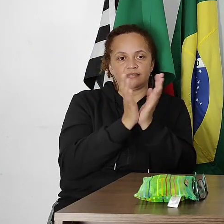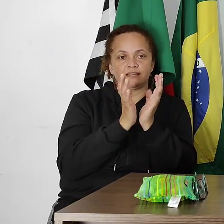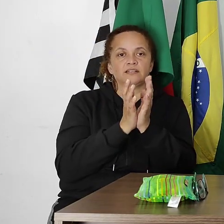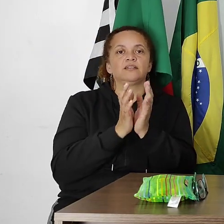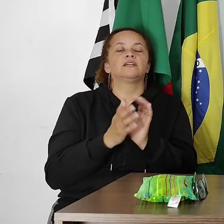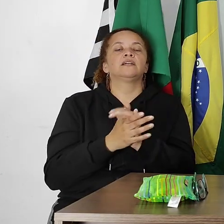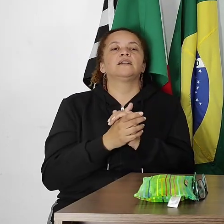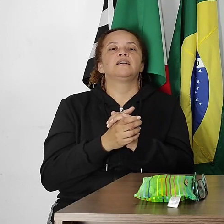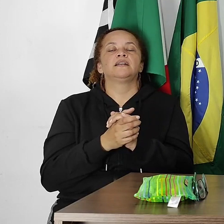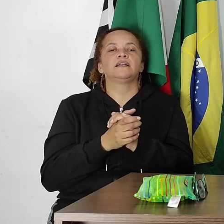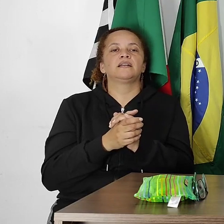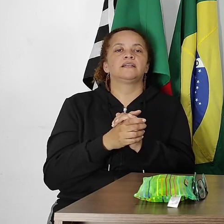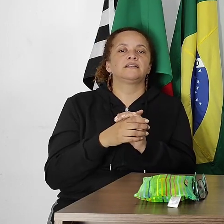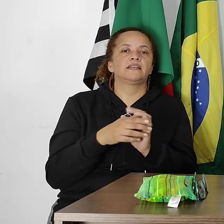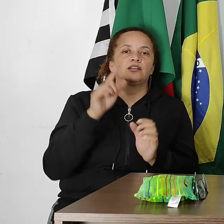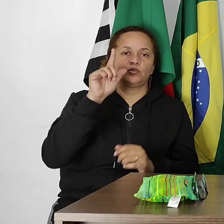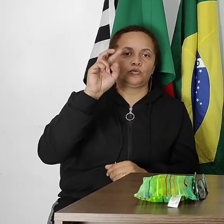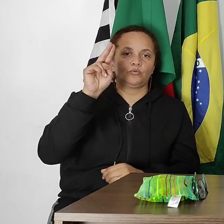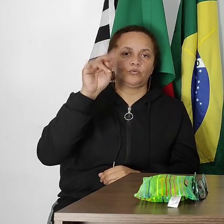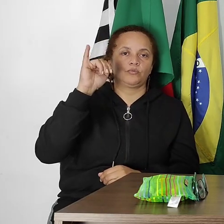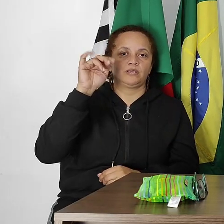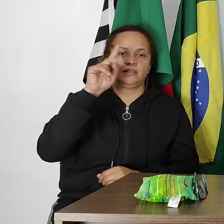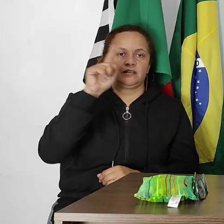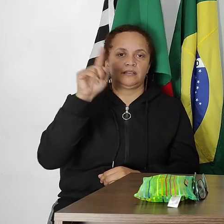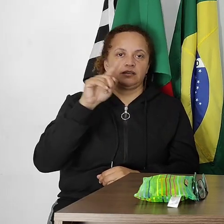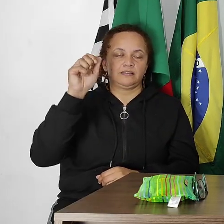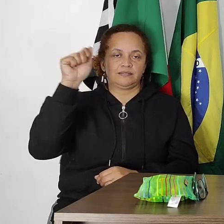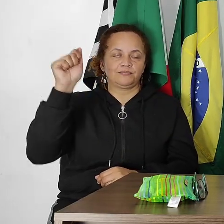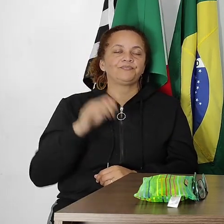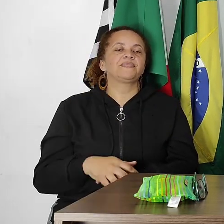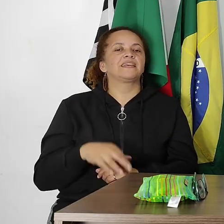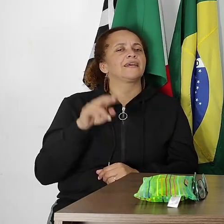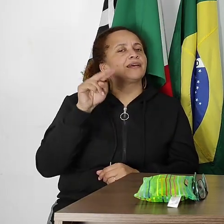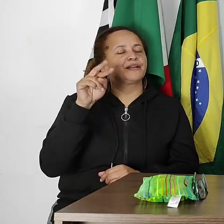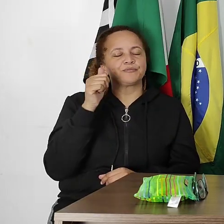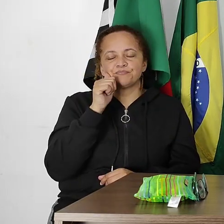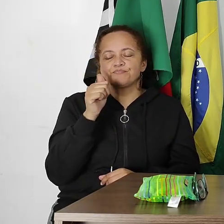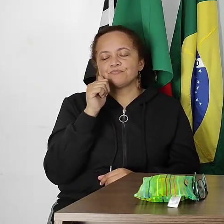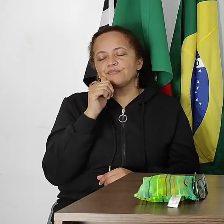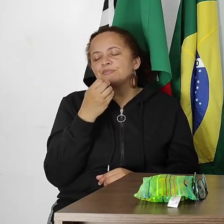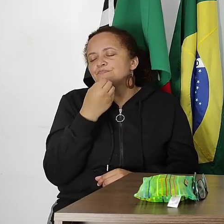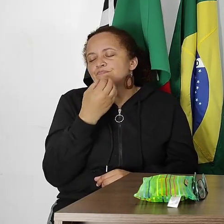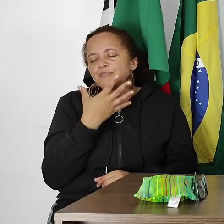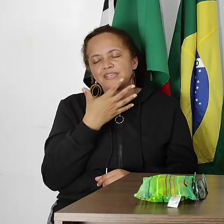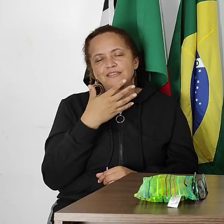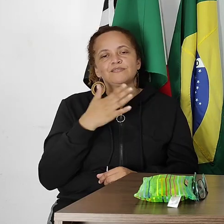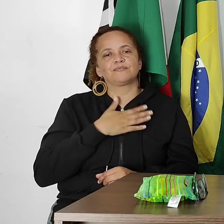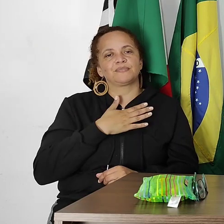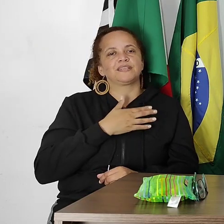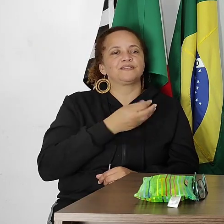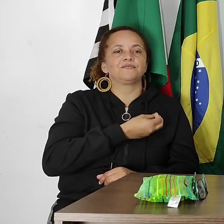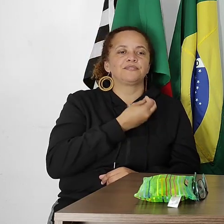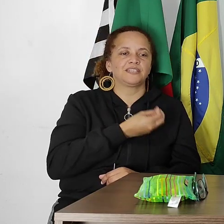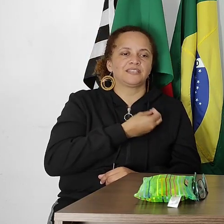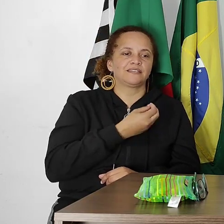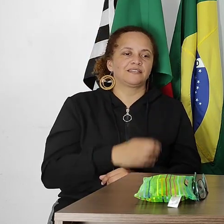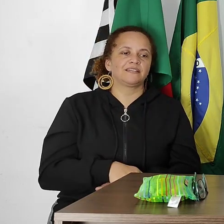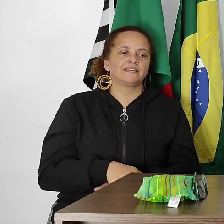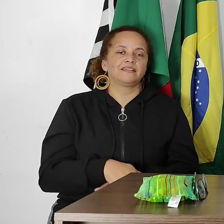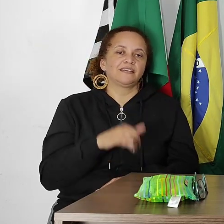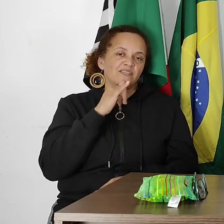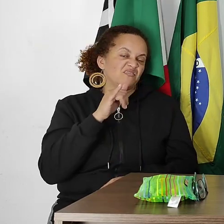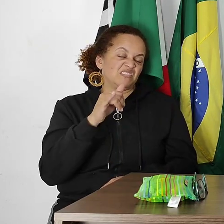né? E a irmã Luísa foi muito fundamental na minha vida, porque ela nunca, eu falava assim, mas eu não gosto